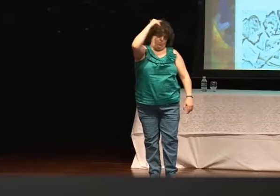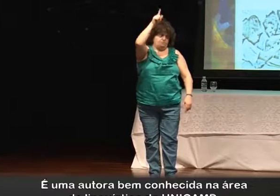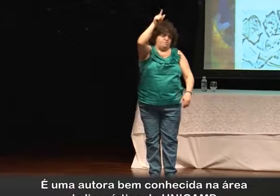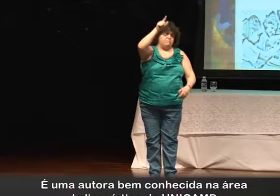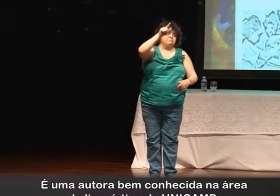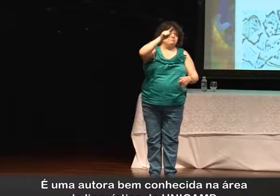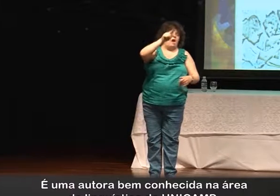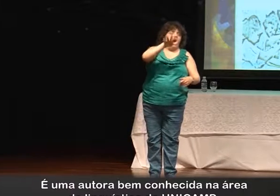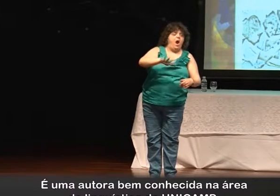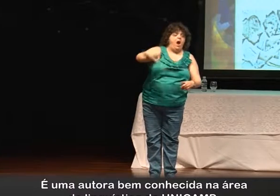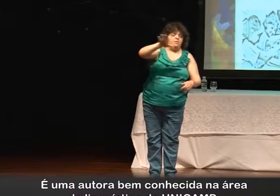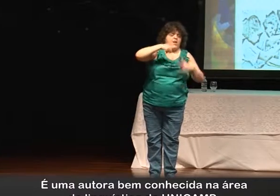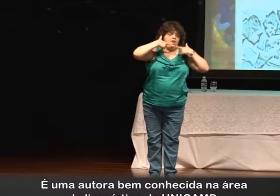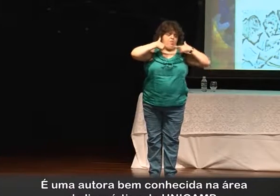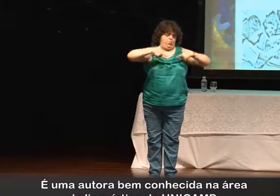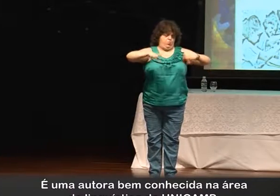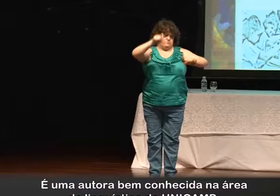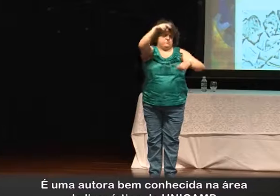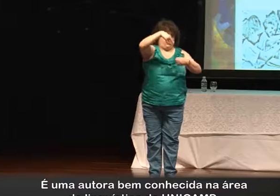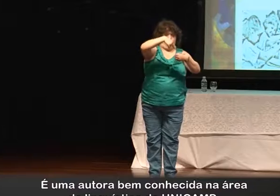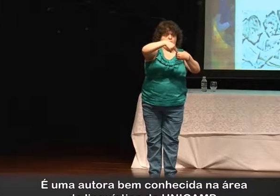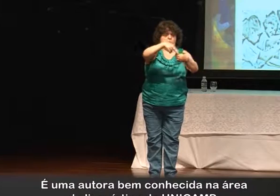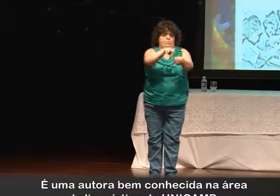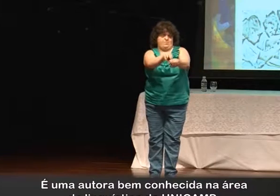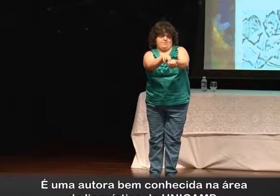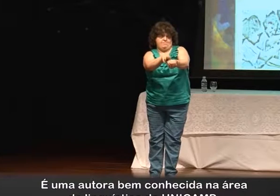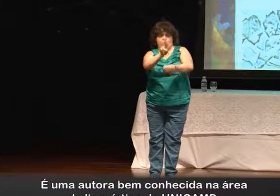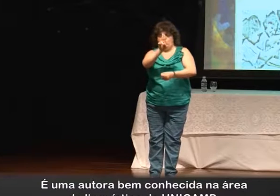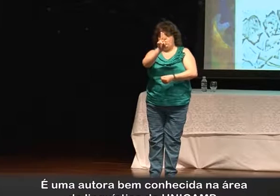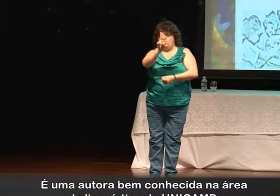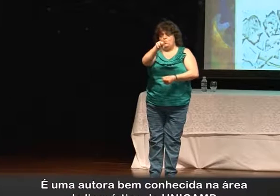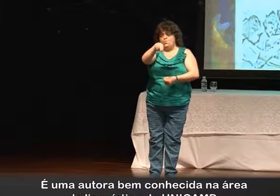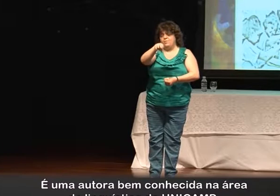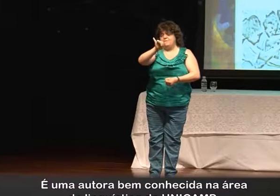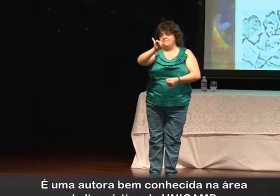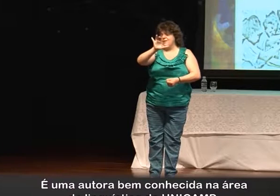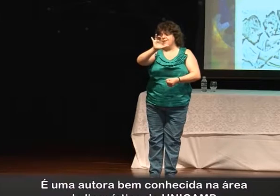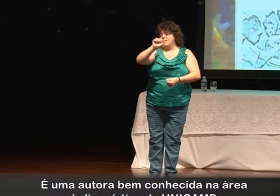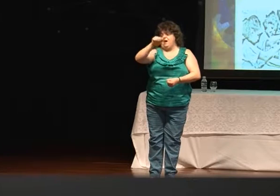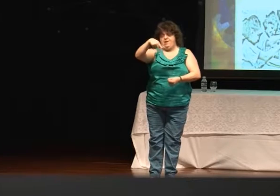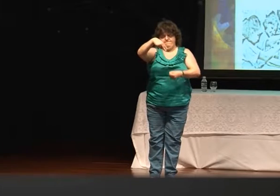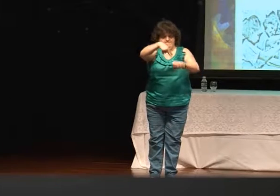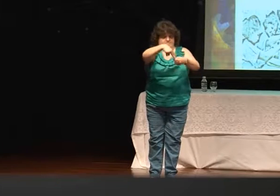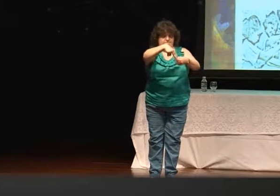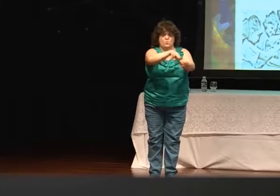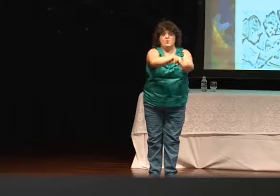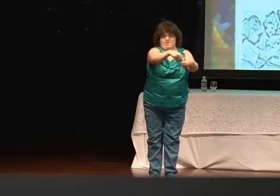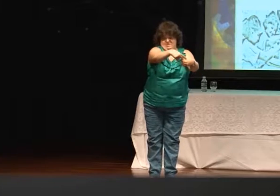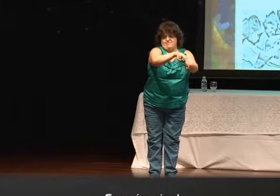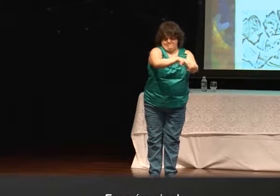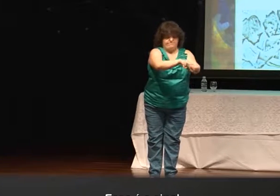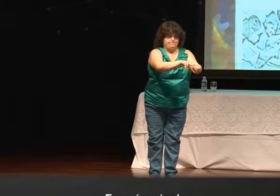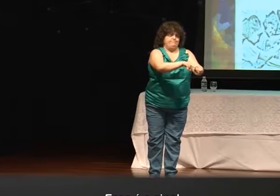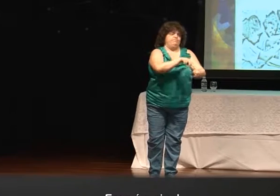é uma autora bem conhecida na área de linguística da Unicamp. Esse é o